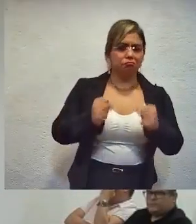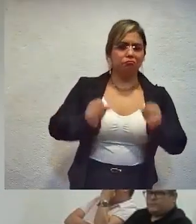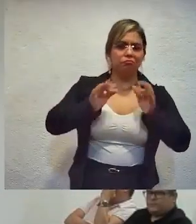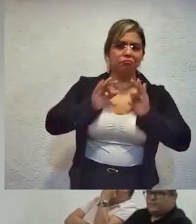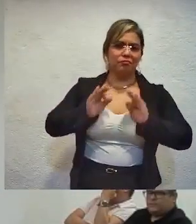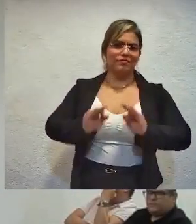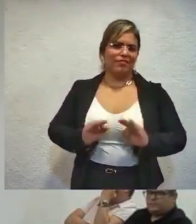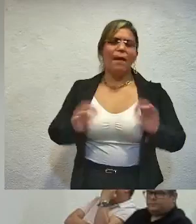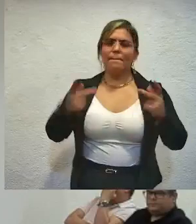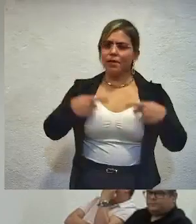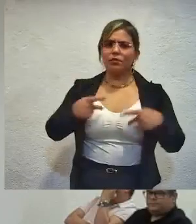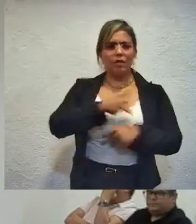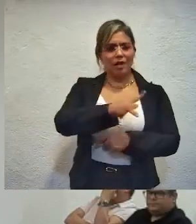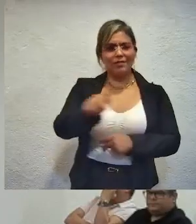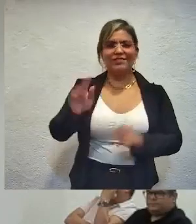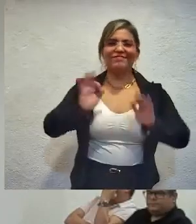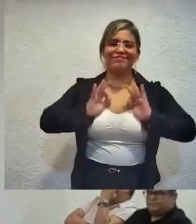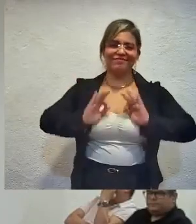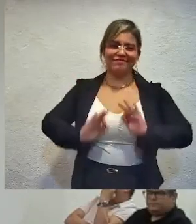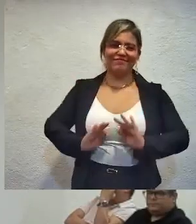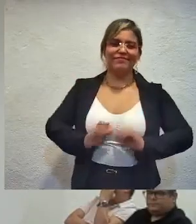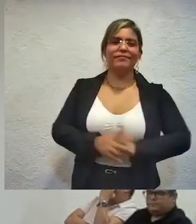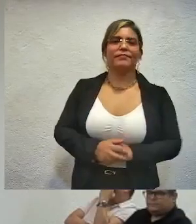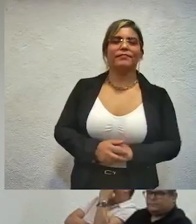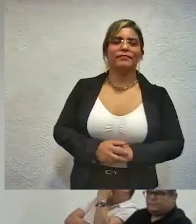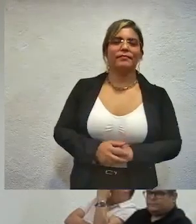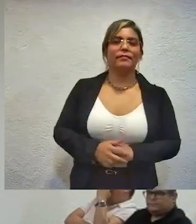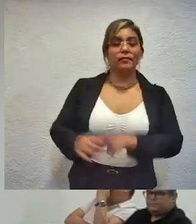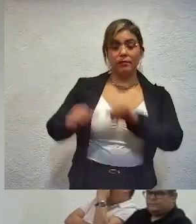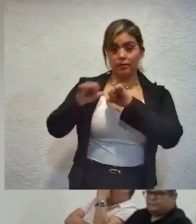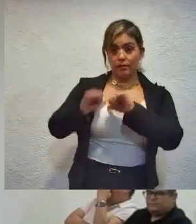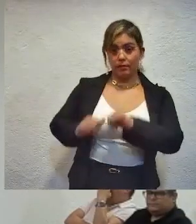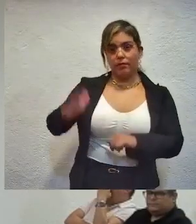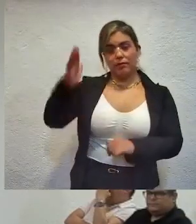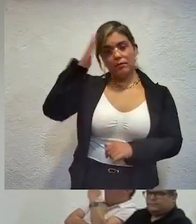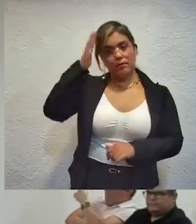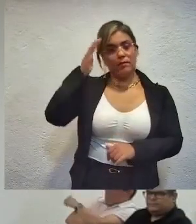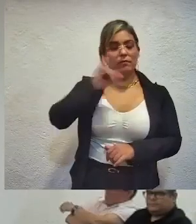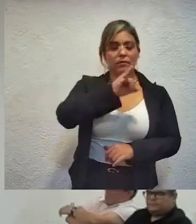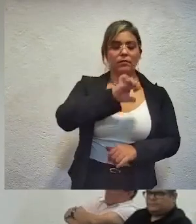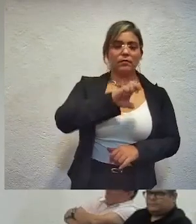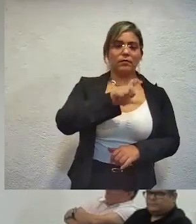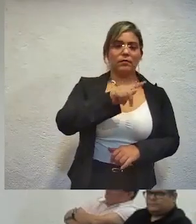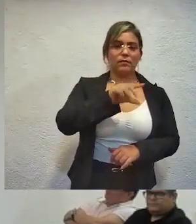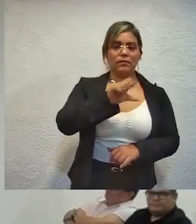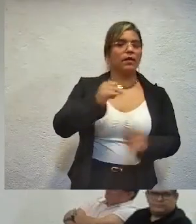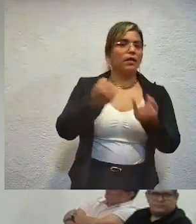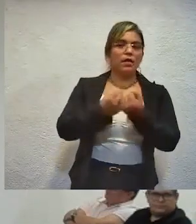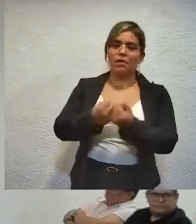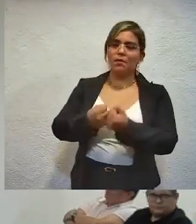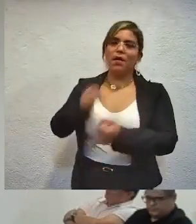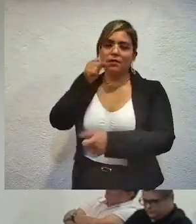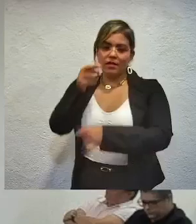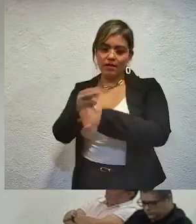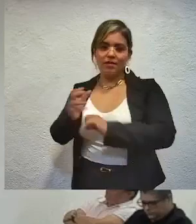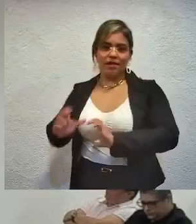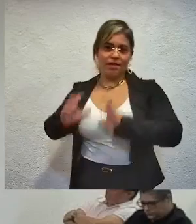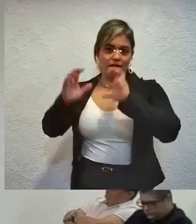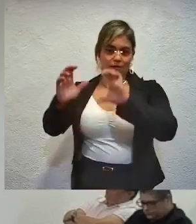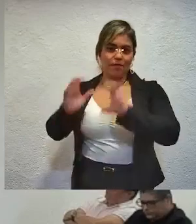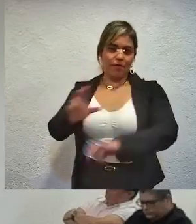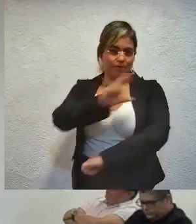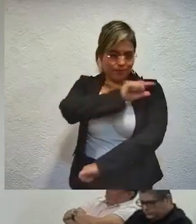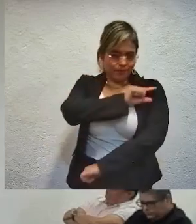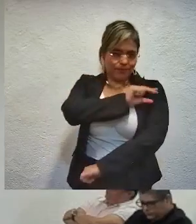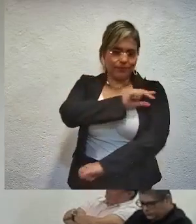los asistentes. En resumen, la autoridad responsable, el Instituto Electoral y la Secretaría de Seguridad Pública Estatal cumplieron